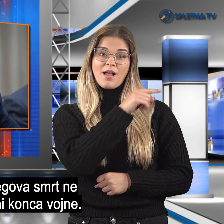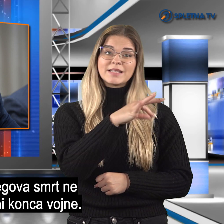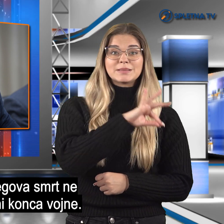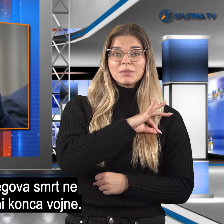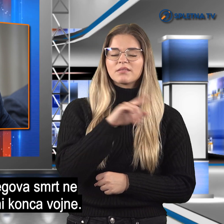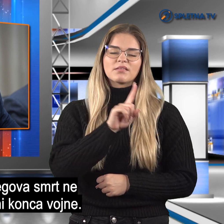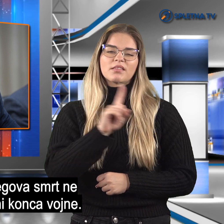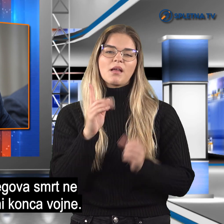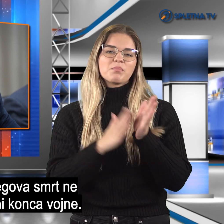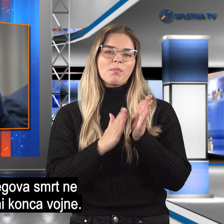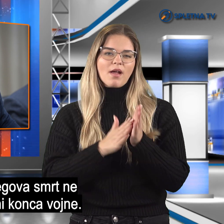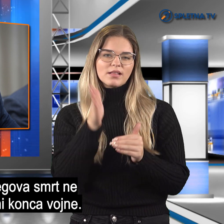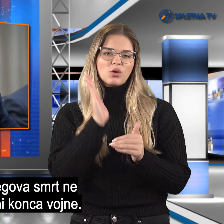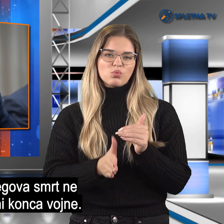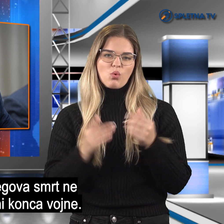konca vojne.